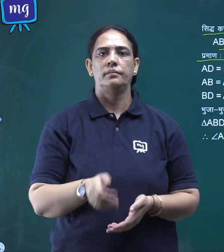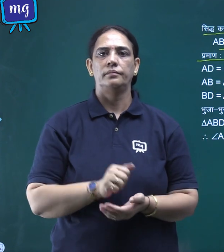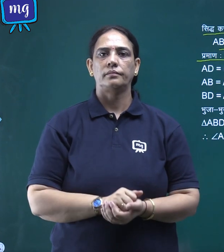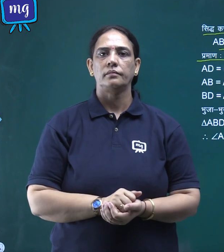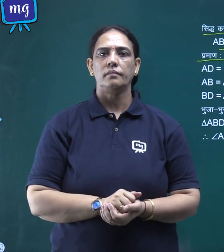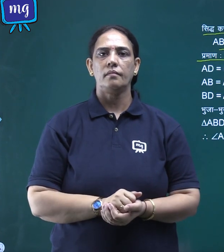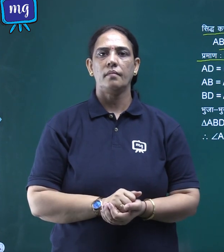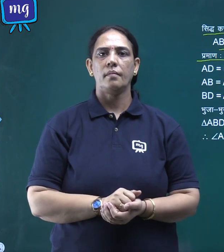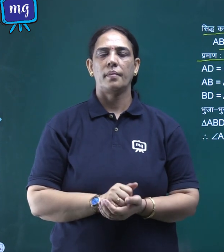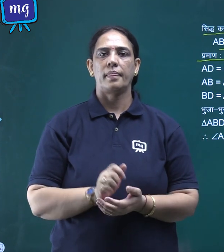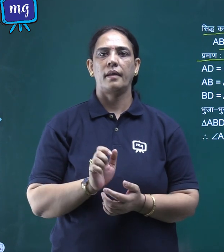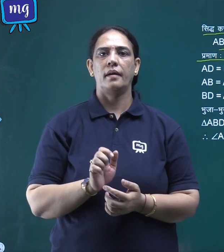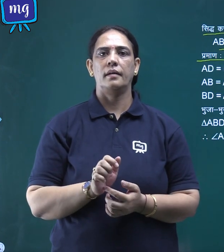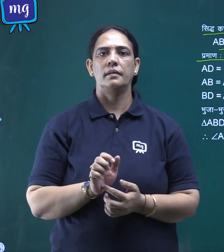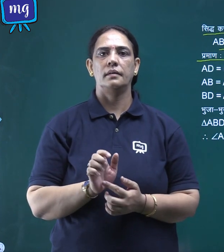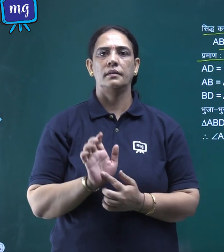प्रमाण,